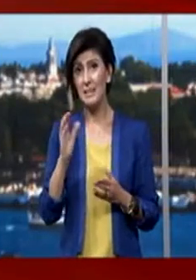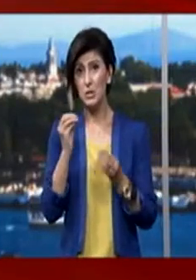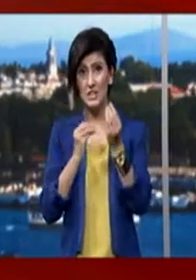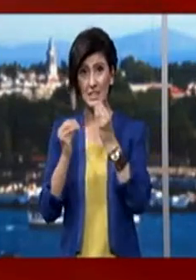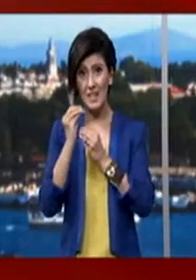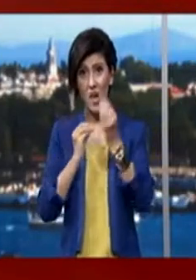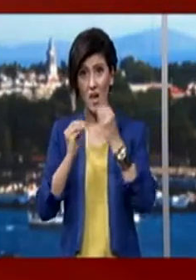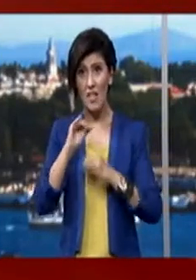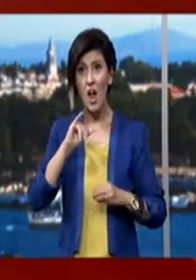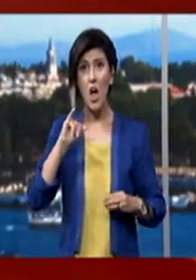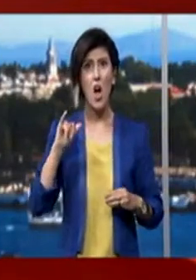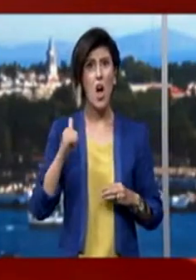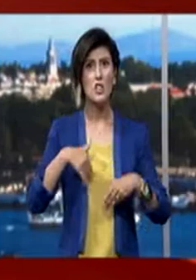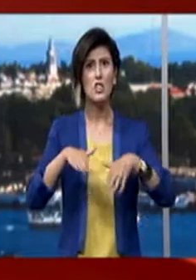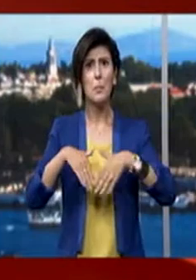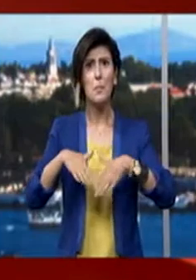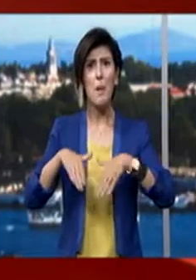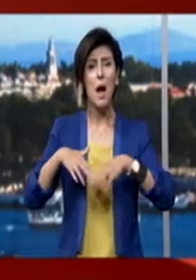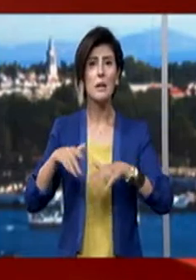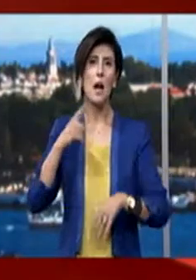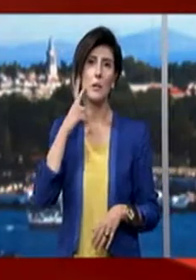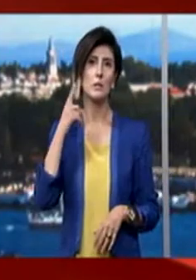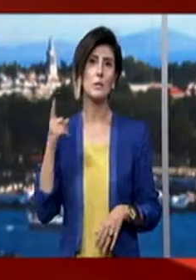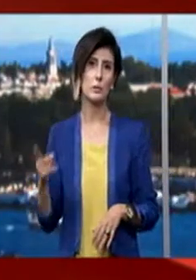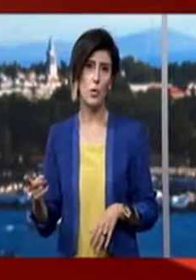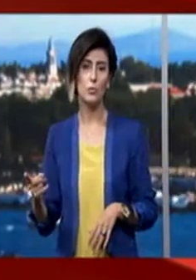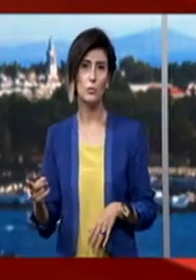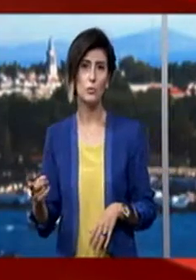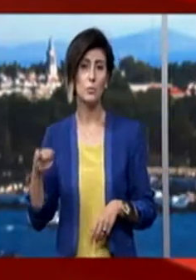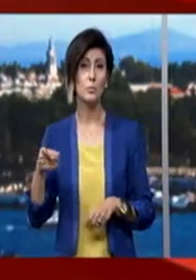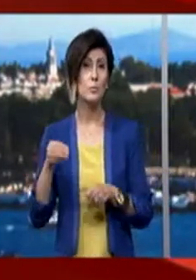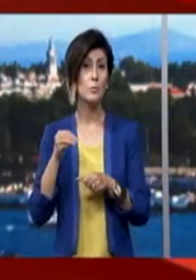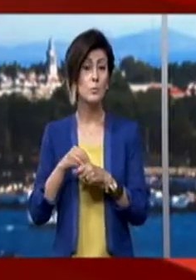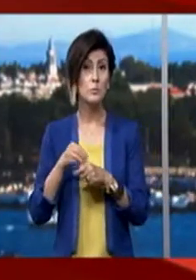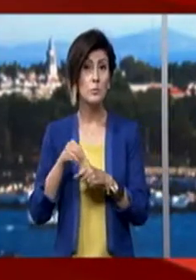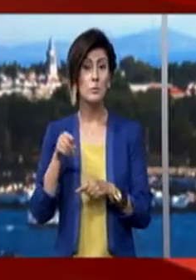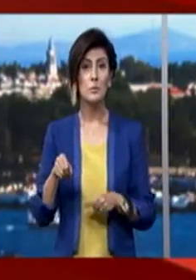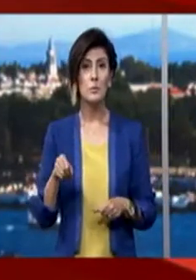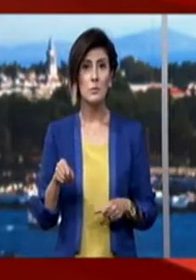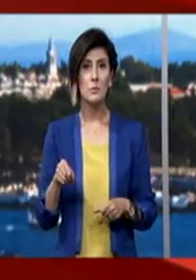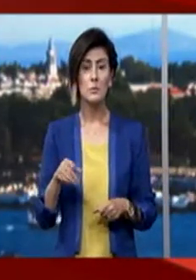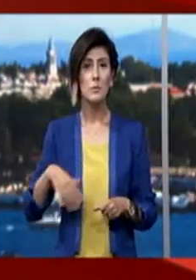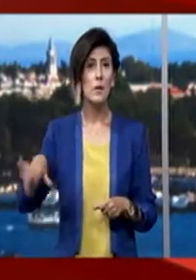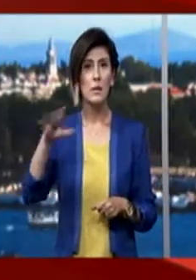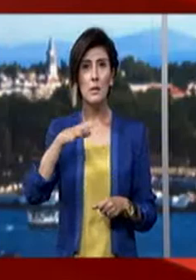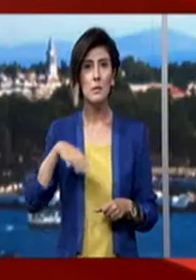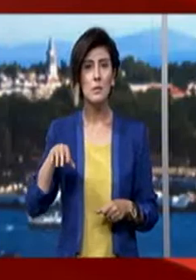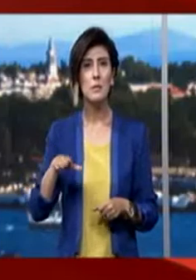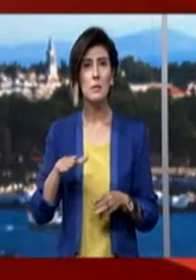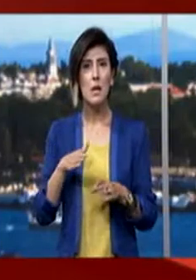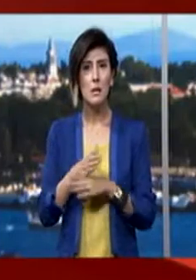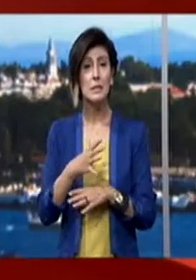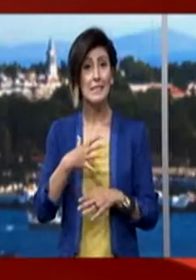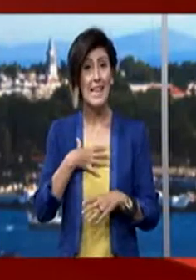gıdalarla aşırı mangal tüketimini gördük. Bunun için de yani herkesin artık